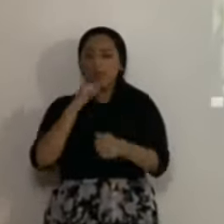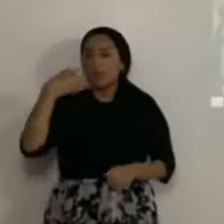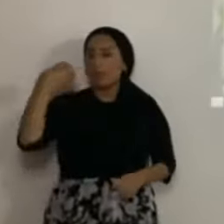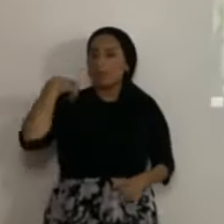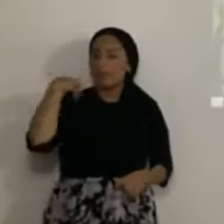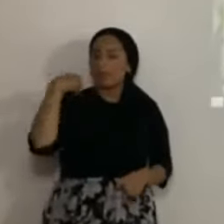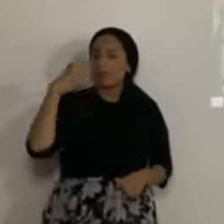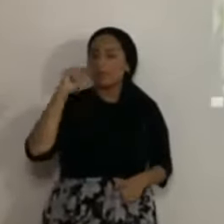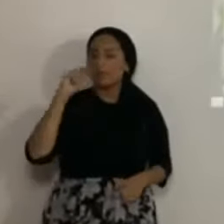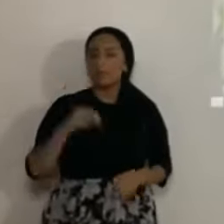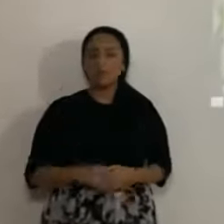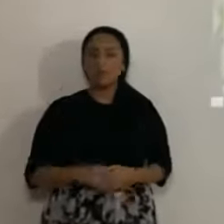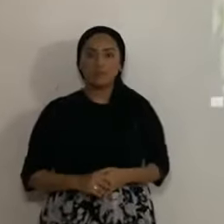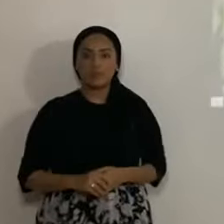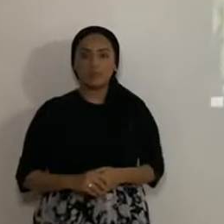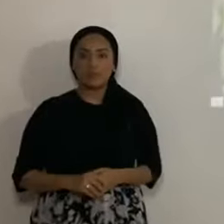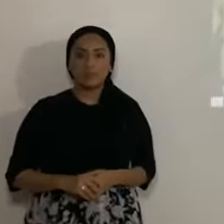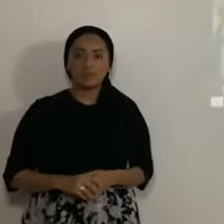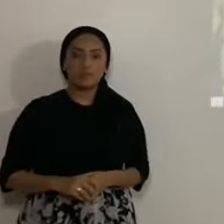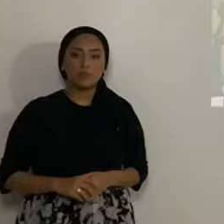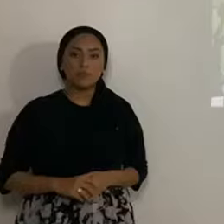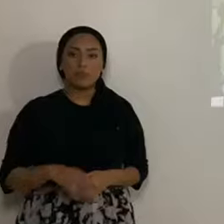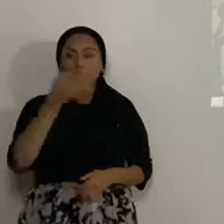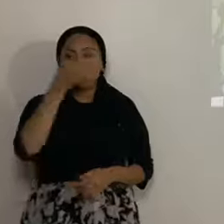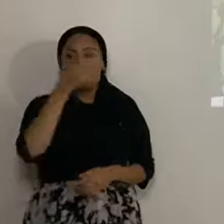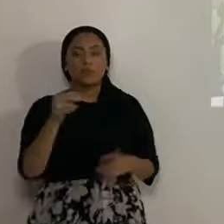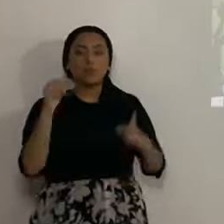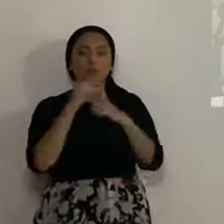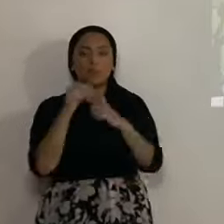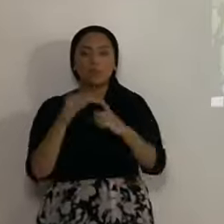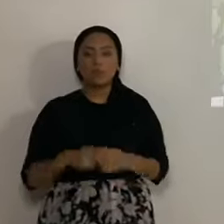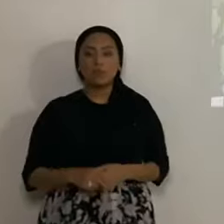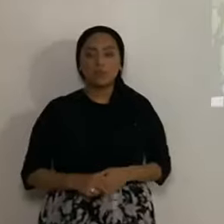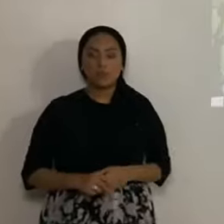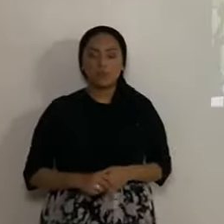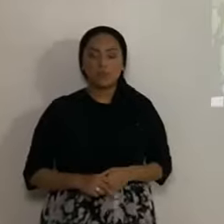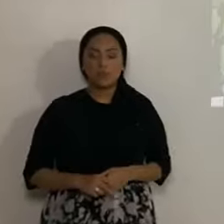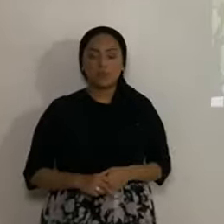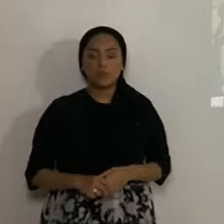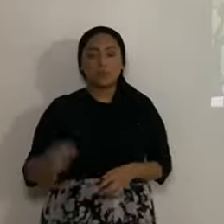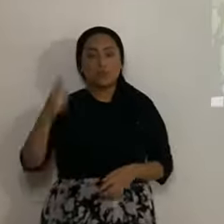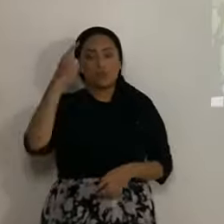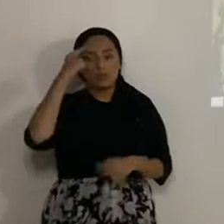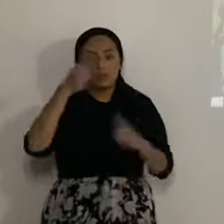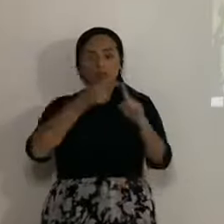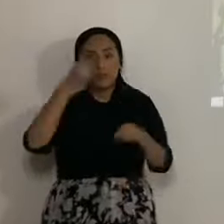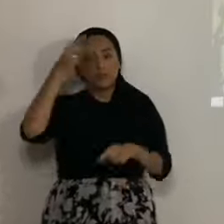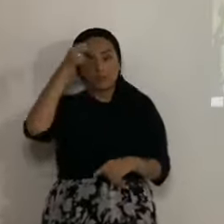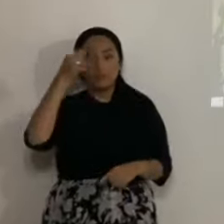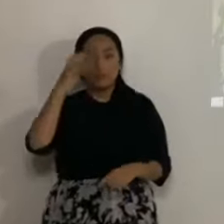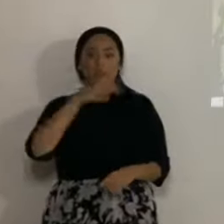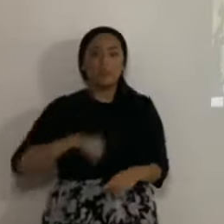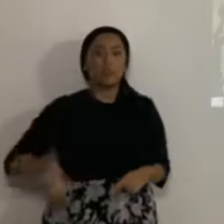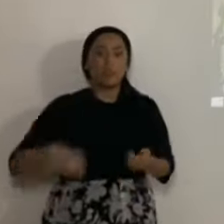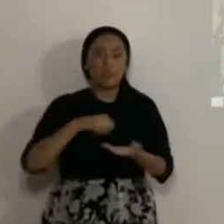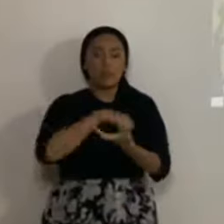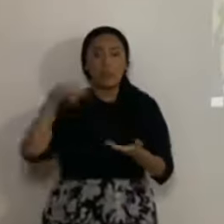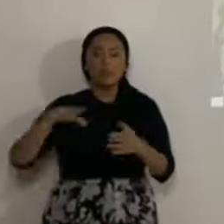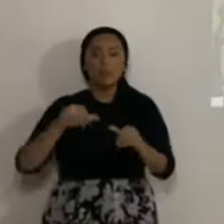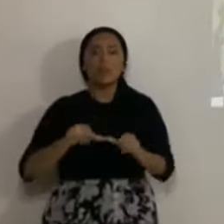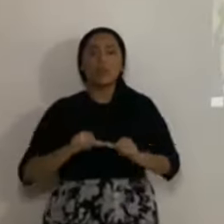es un manipulador, en pocas palabras, la idea de Hasatán, ya es como si el reprenda, siempre ha sido